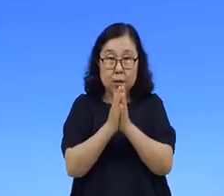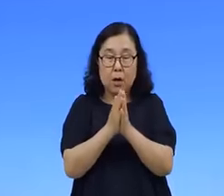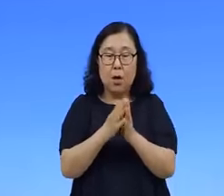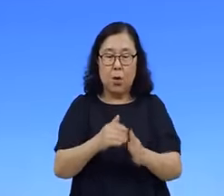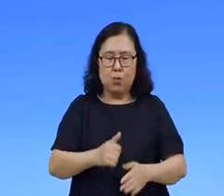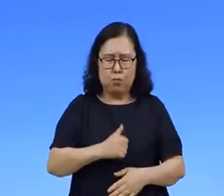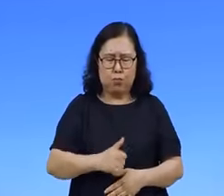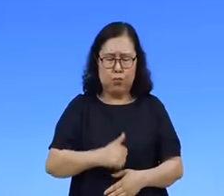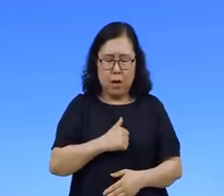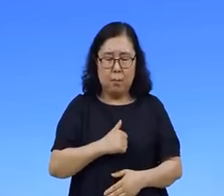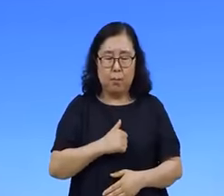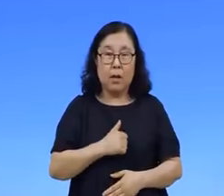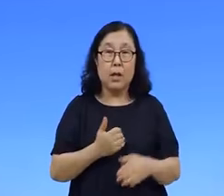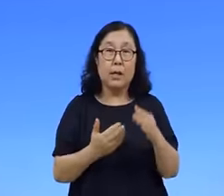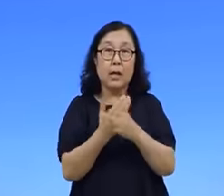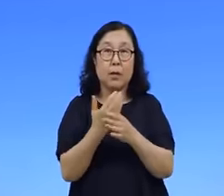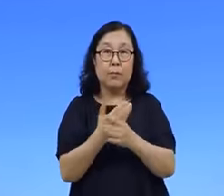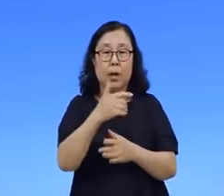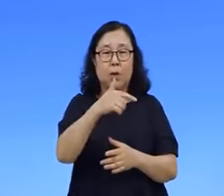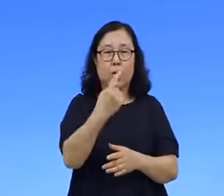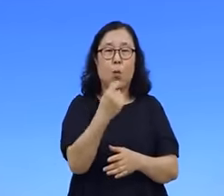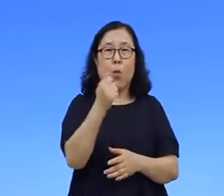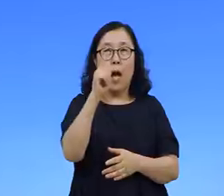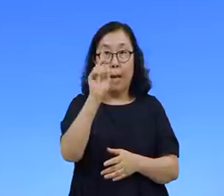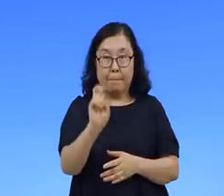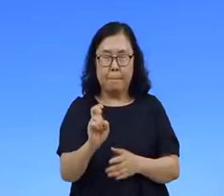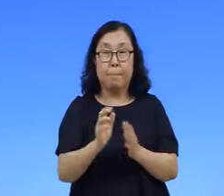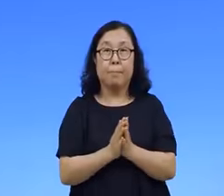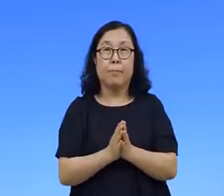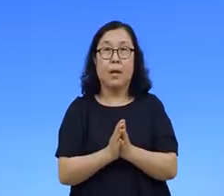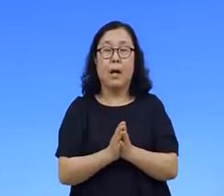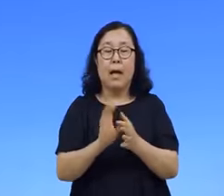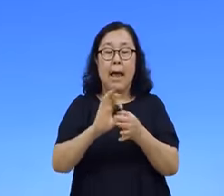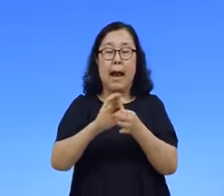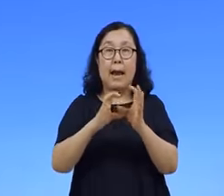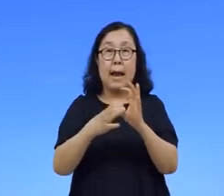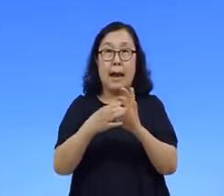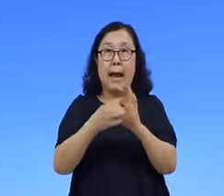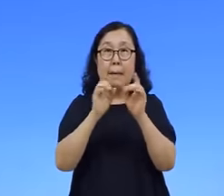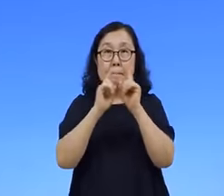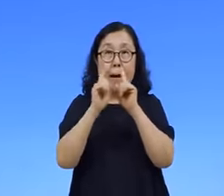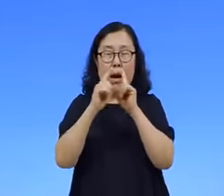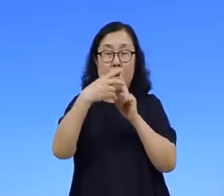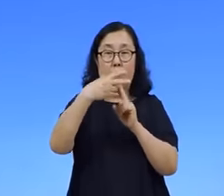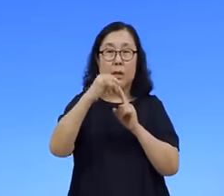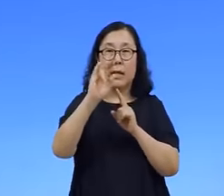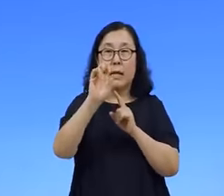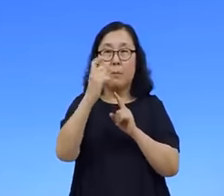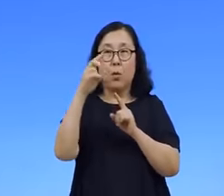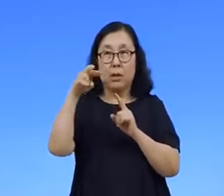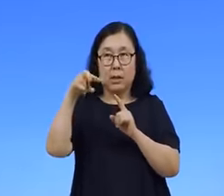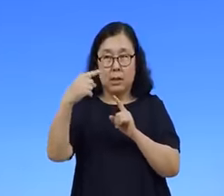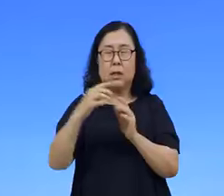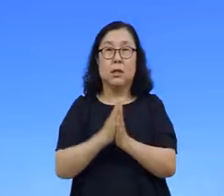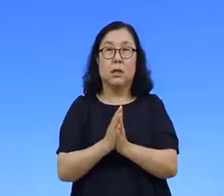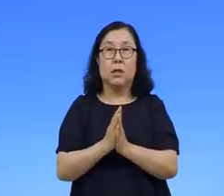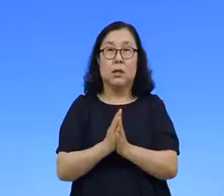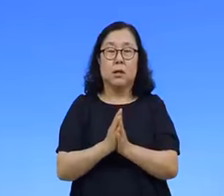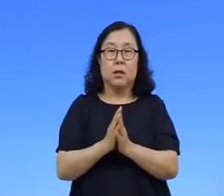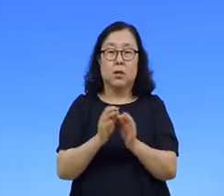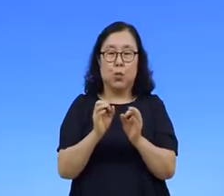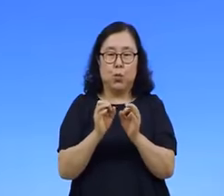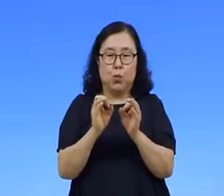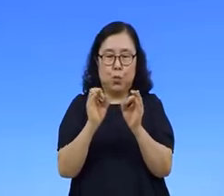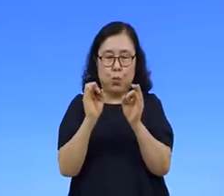분냄으로 흐르는데요. 여기 그 다음 나오는 노함이라는 단어는 헬라어로 디모스라는 단어인데, 이 단어는 일시적인 분노를